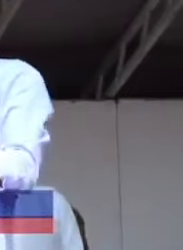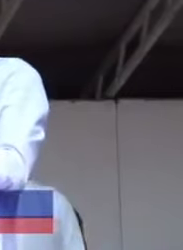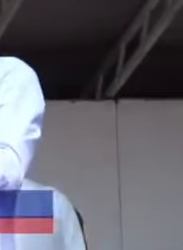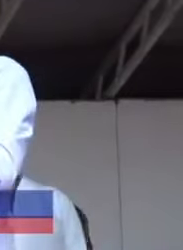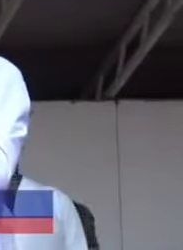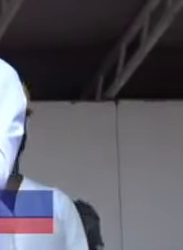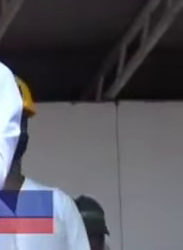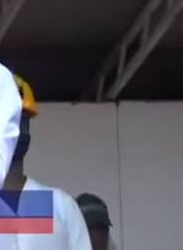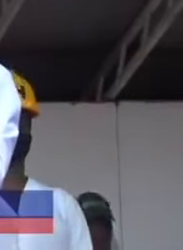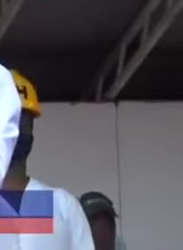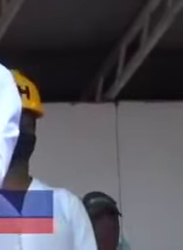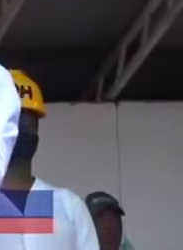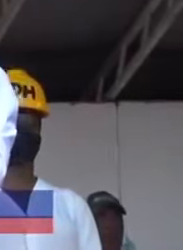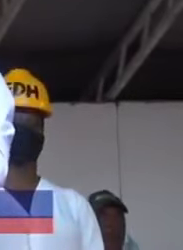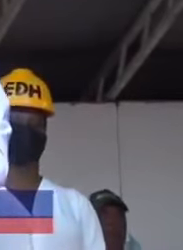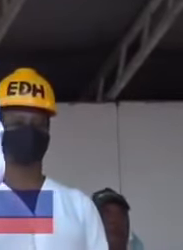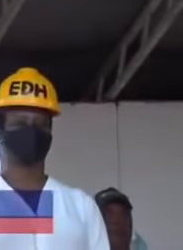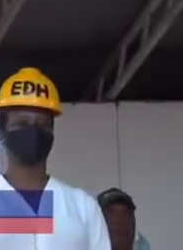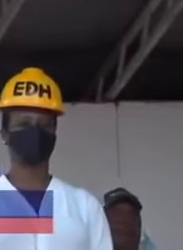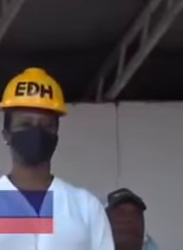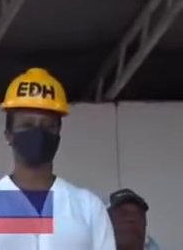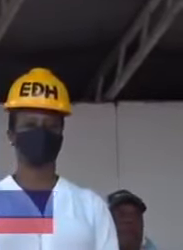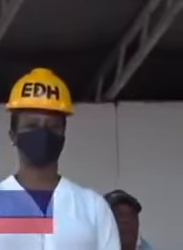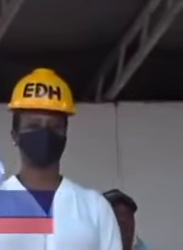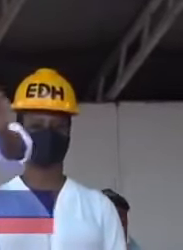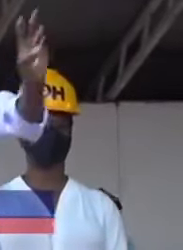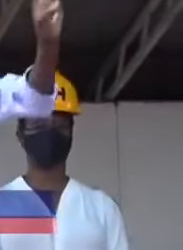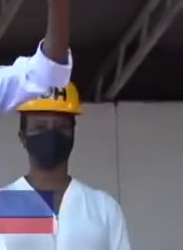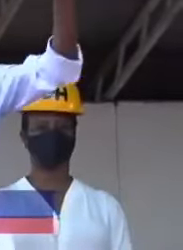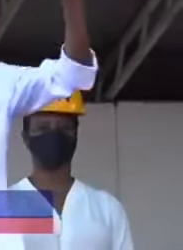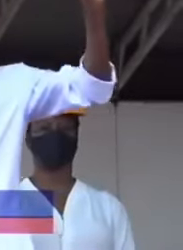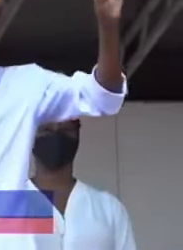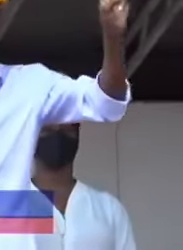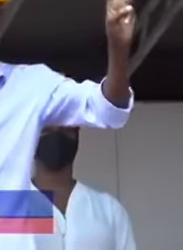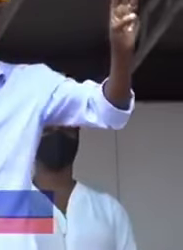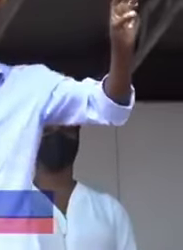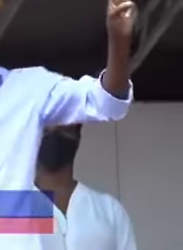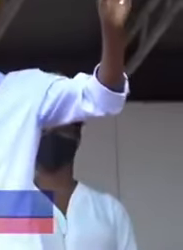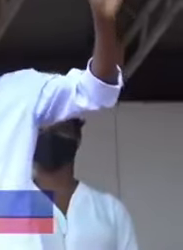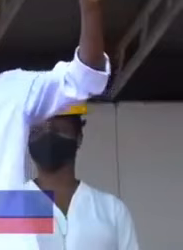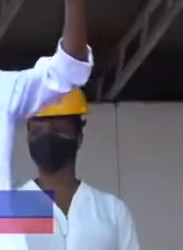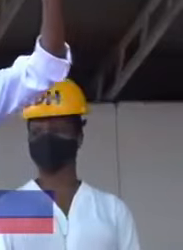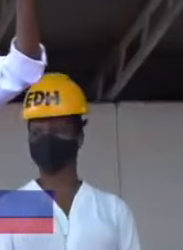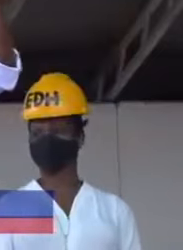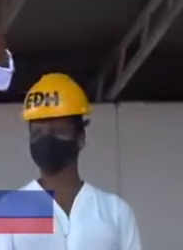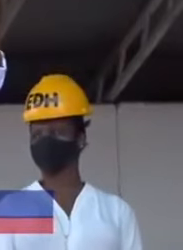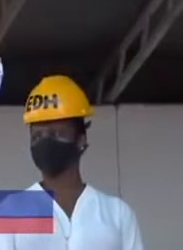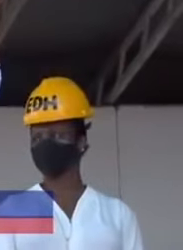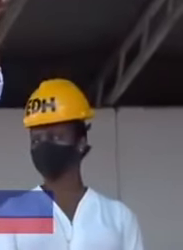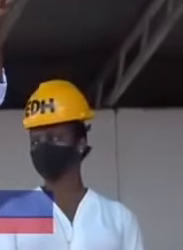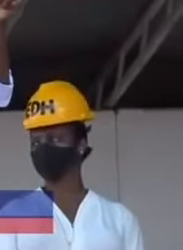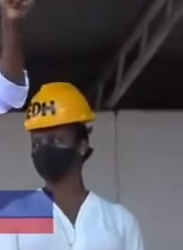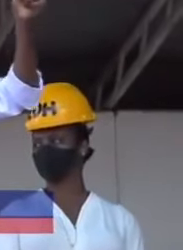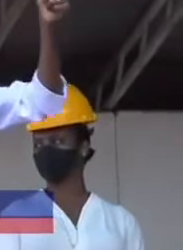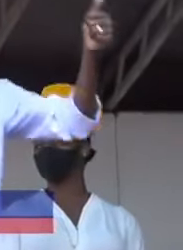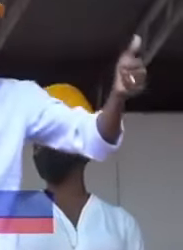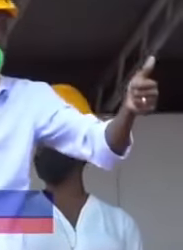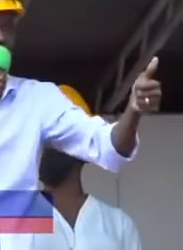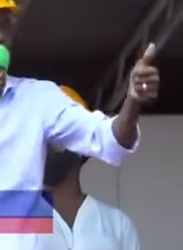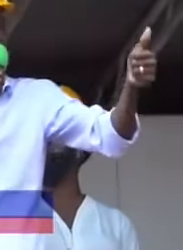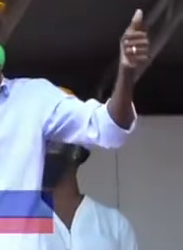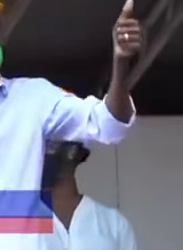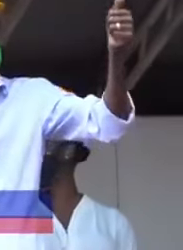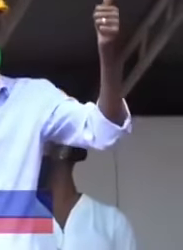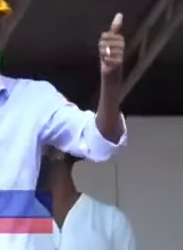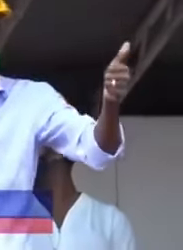a écrit le ministre là, une semaine ça, l'étude là prend 3 mois, ça veut dire qu'elle a commencé 22